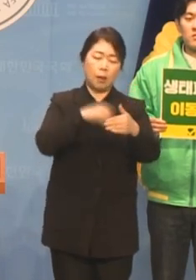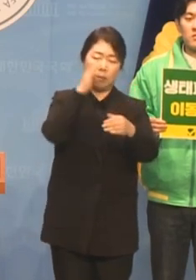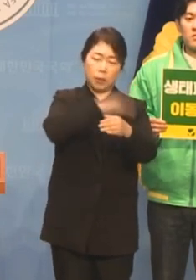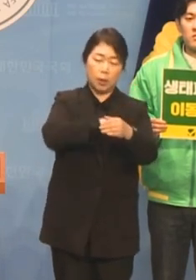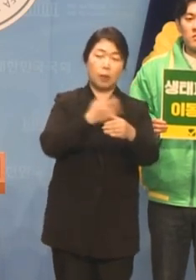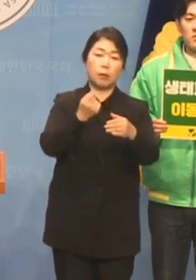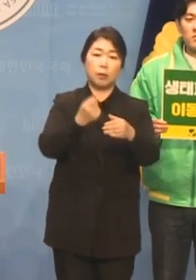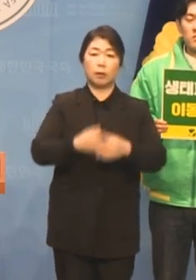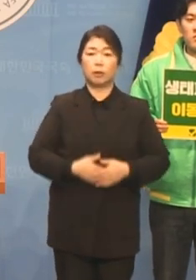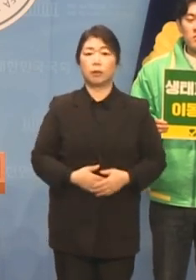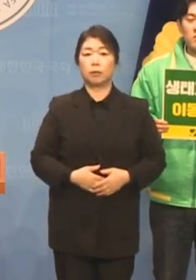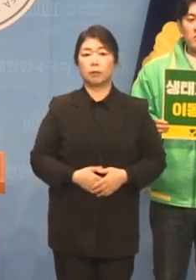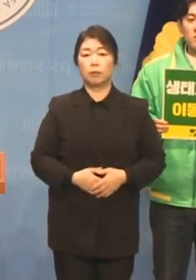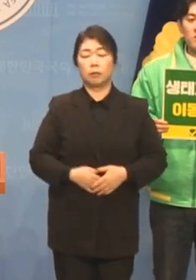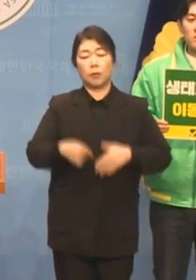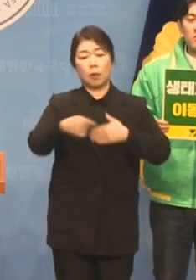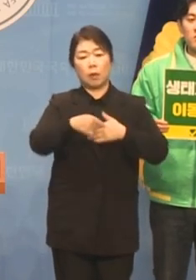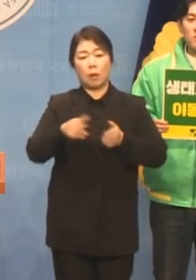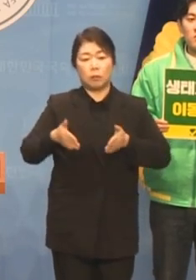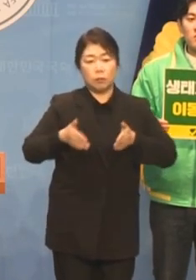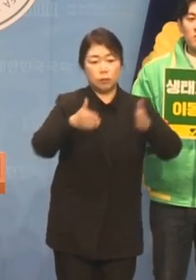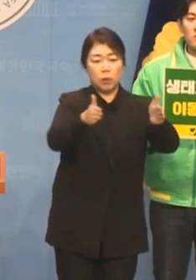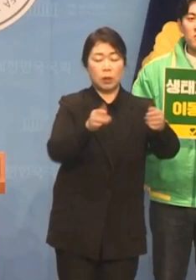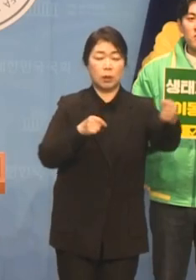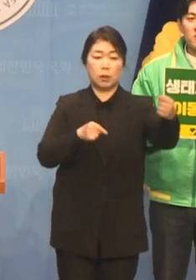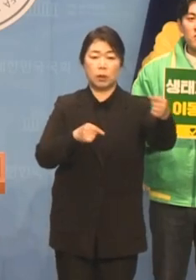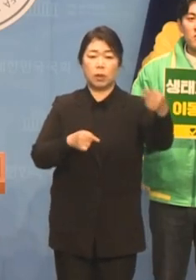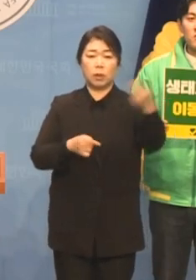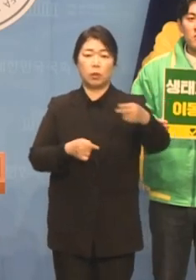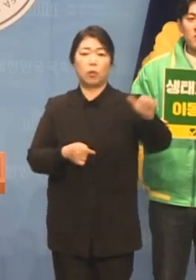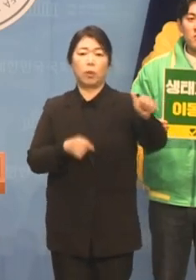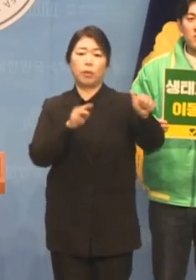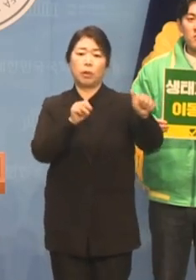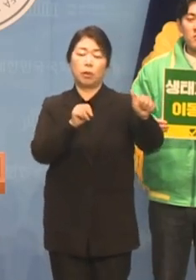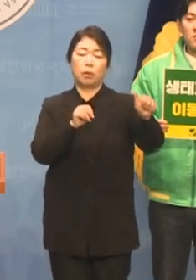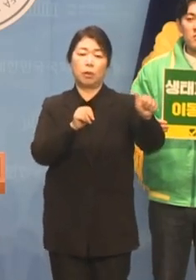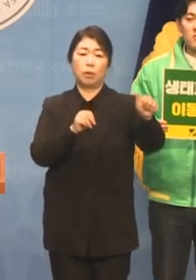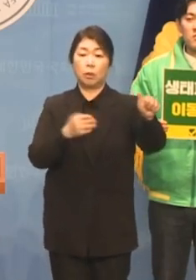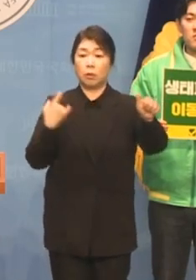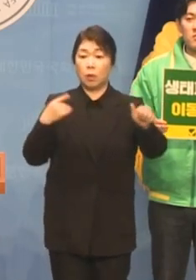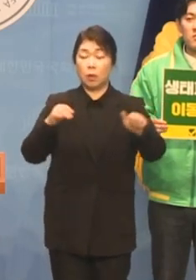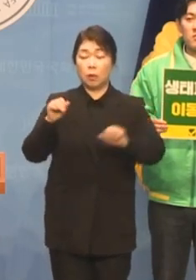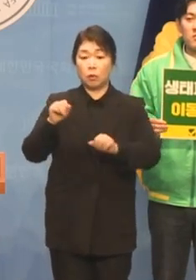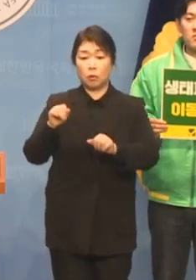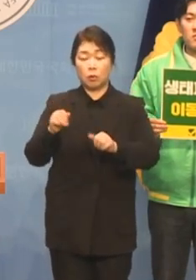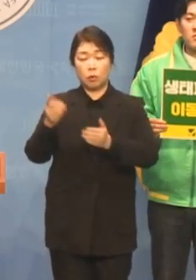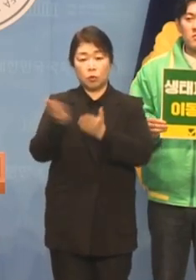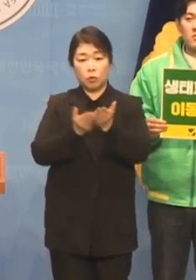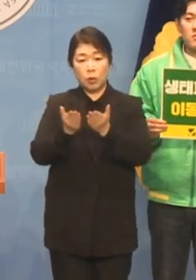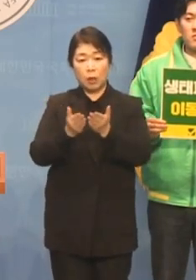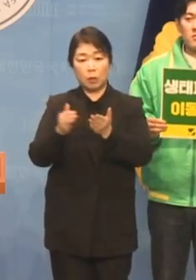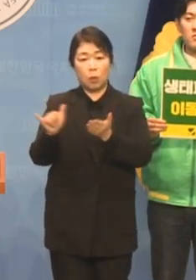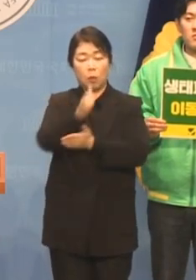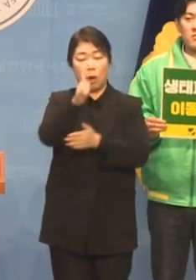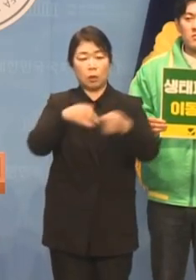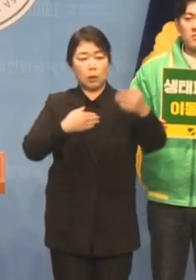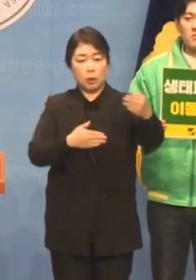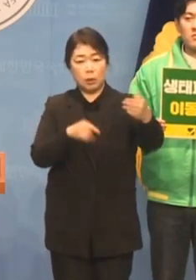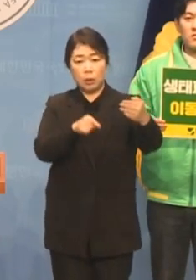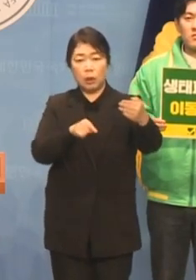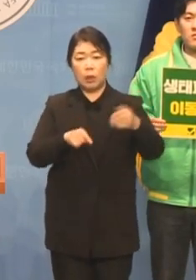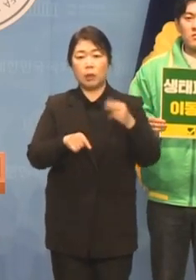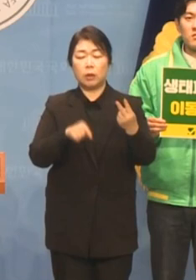규모입니다 활주로의 길이는 2,500m 기존 군산공항 활주로의 길이